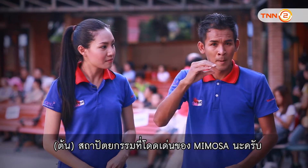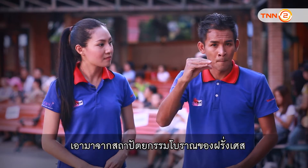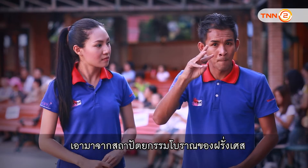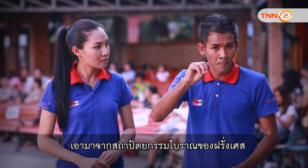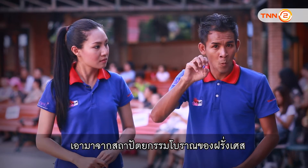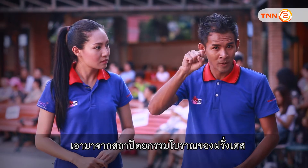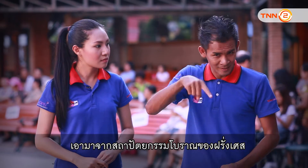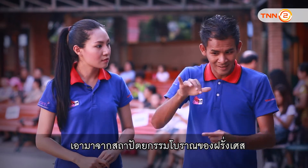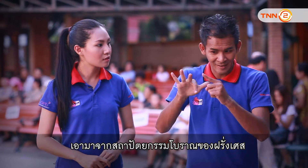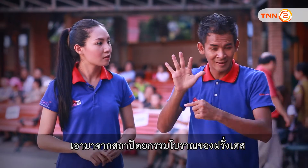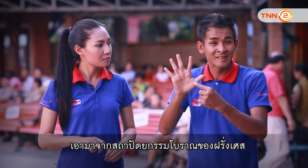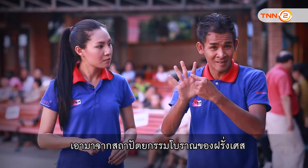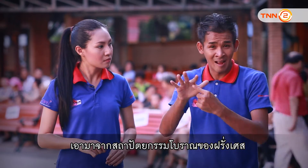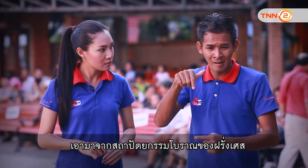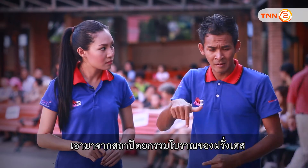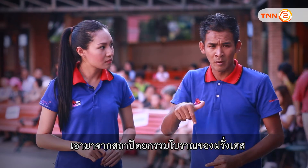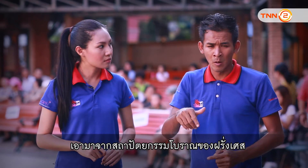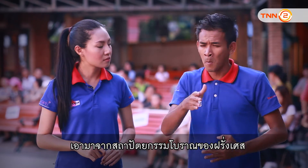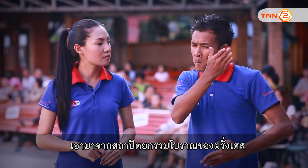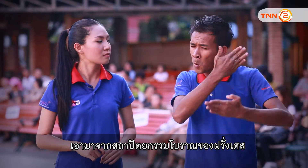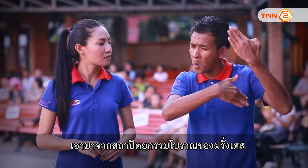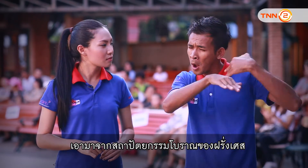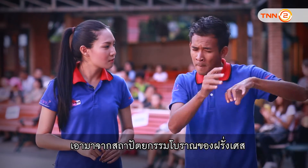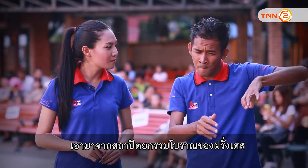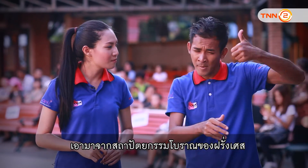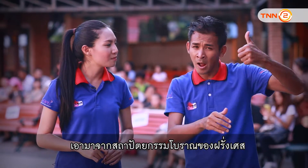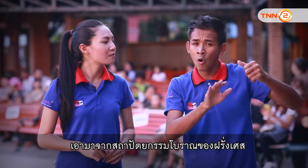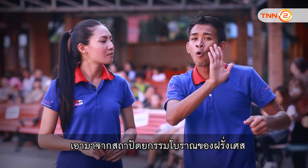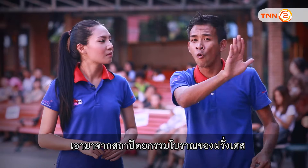เอามาจากสถาปัตยกรรมโบราณของฝรั่งเศ